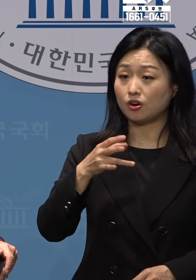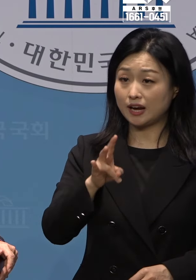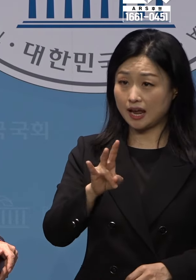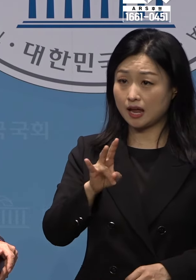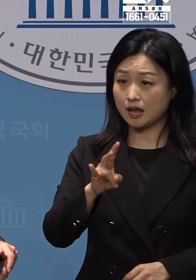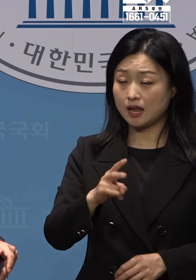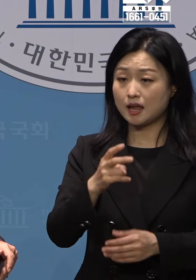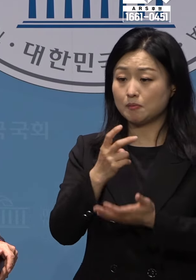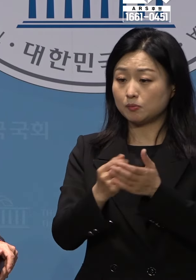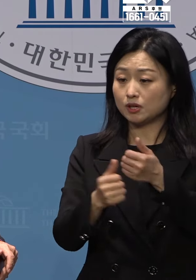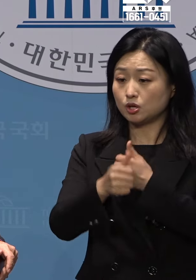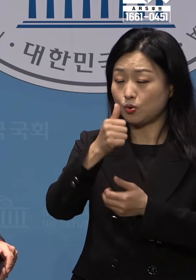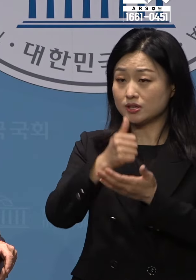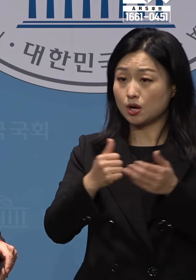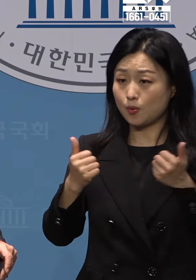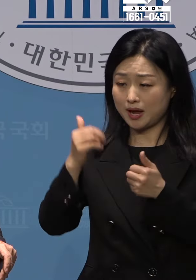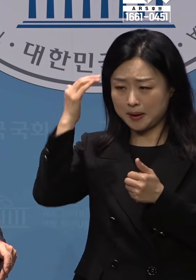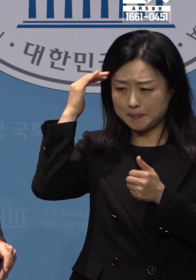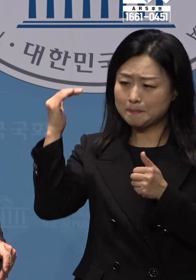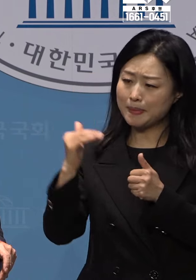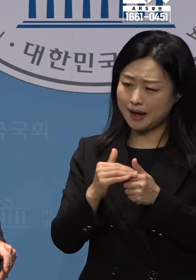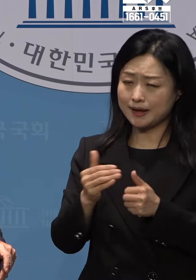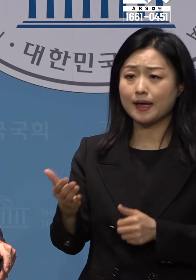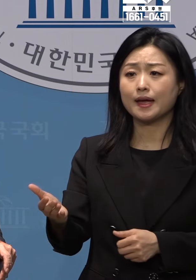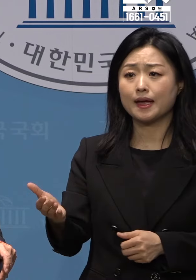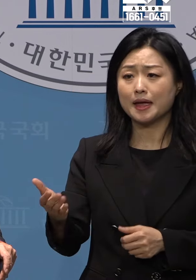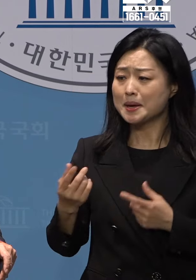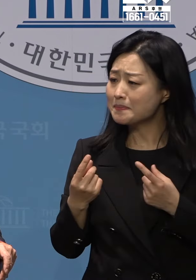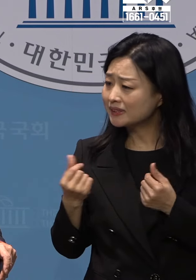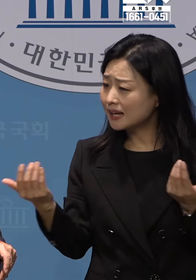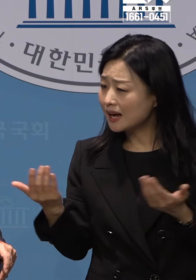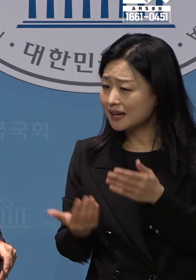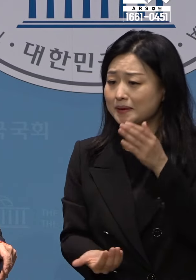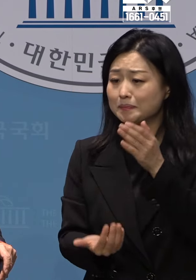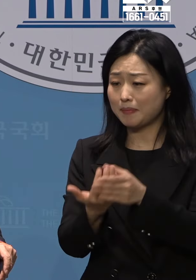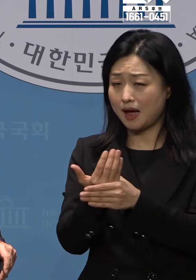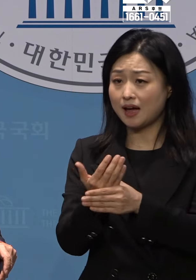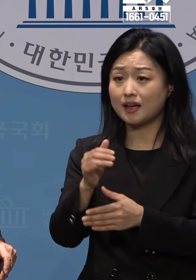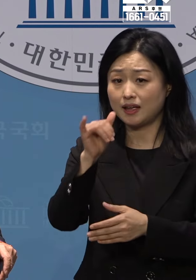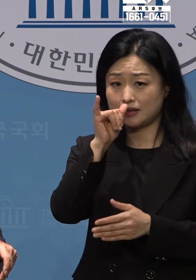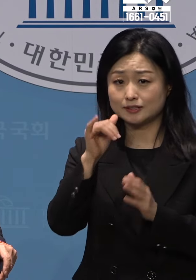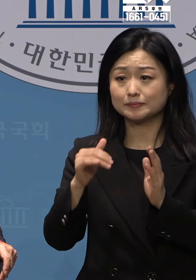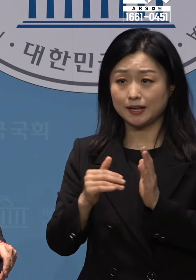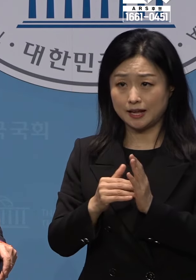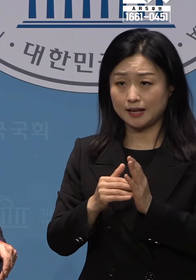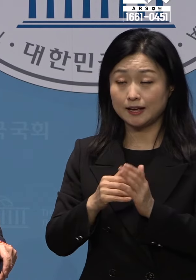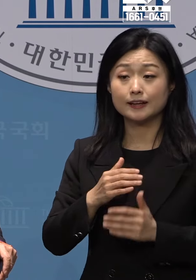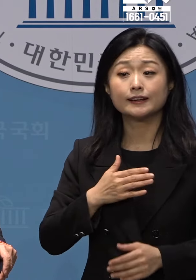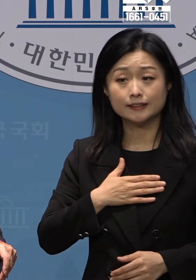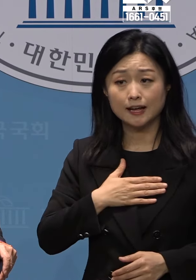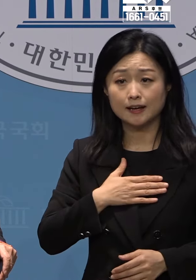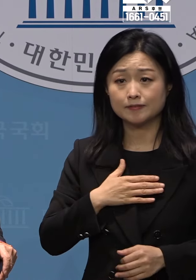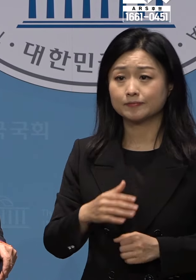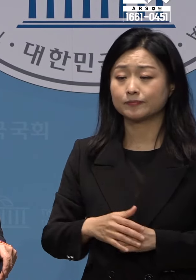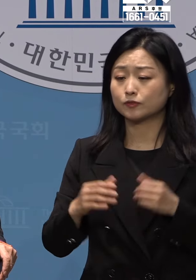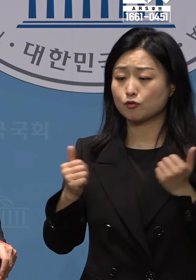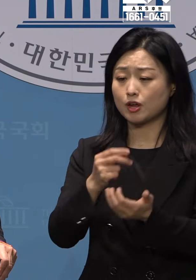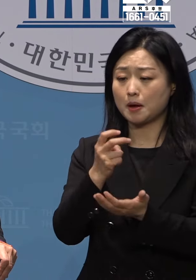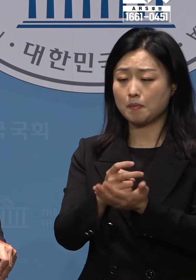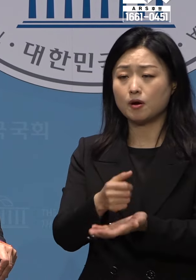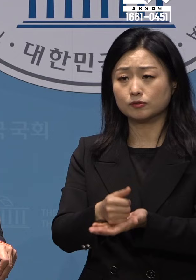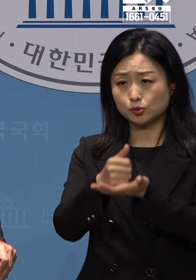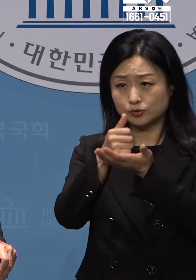회의 진행을 방해하는 등 법사위에서도 비슷한 일이 벌어졌기 때문입니다. 저는 철저하게